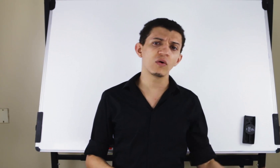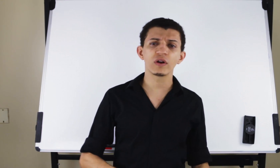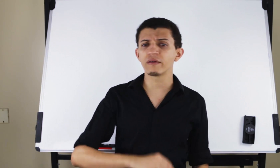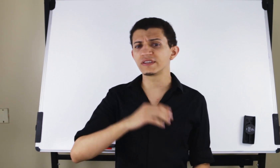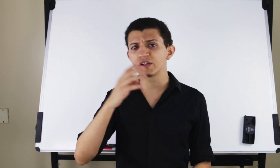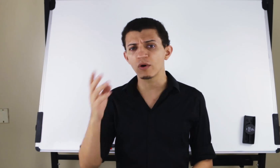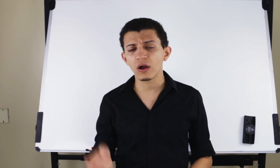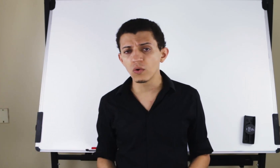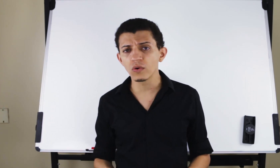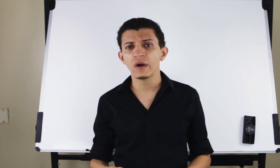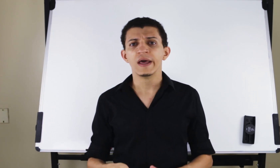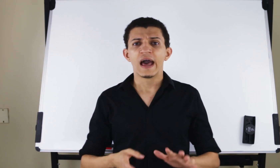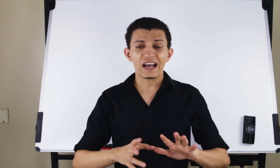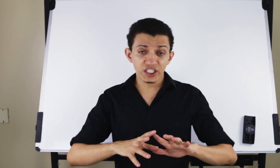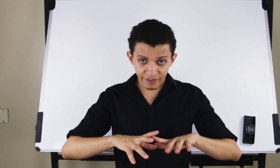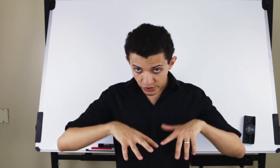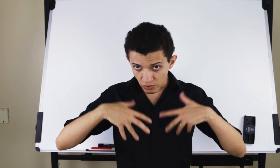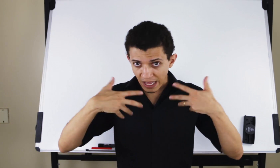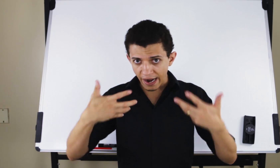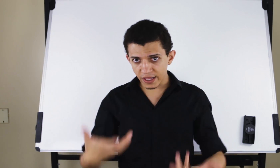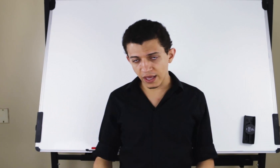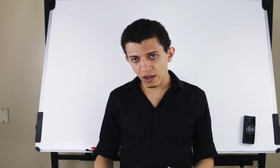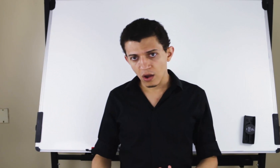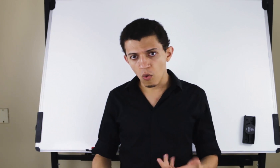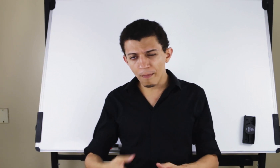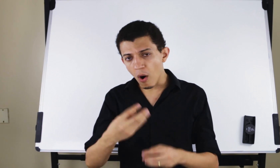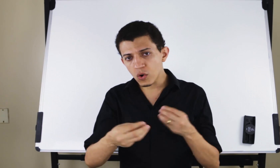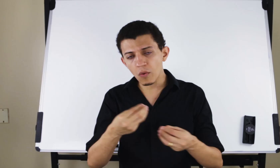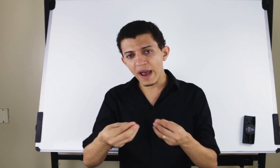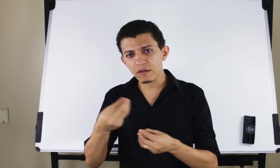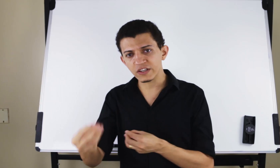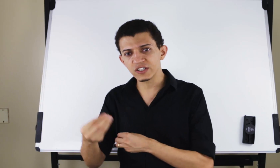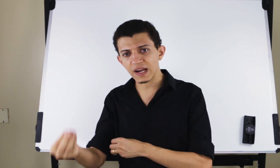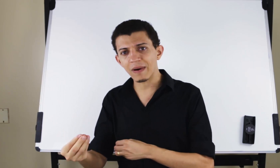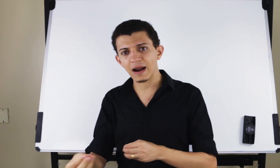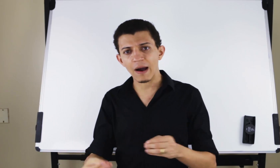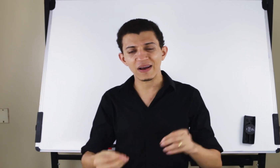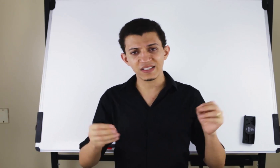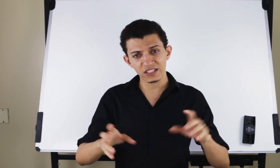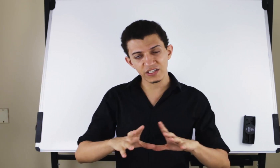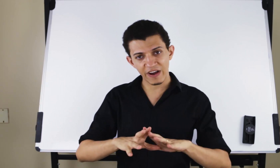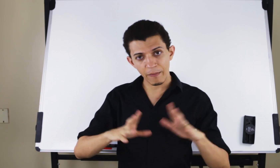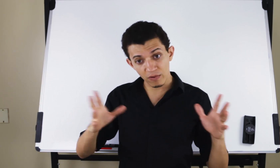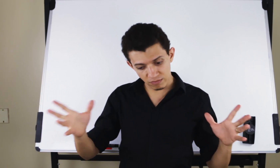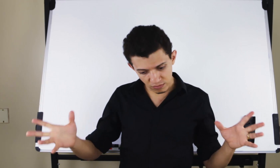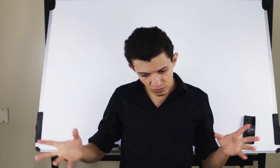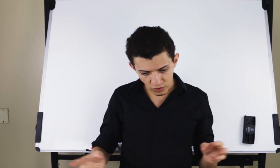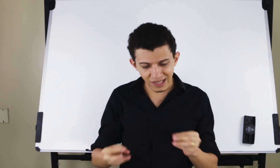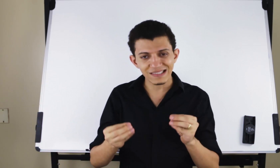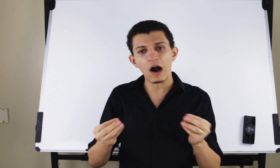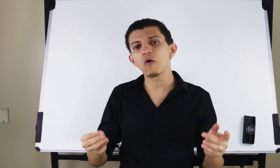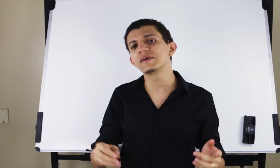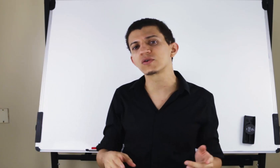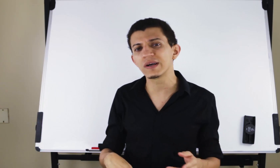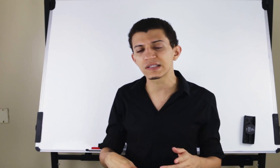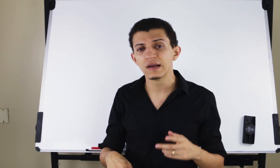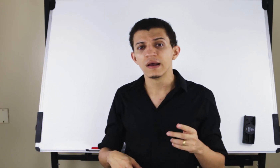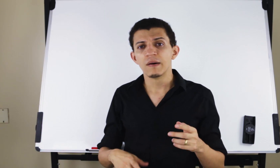aluno ou não seja meu aluno, a gente vai estudar aqui um pouco do método que a gente trabalha lá, mas que a gente vai condensar algumas coisas,